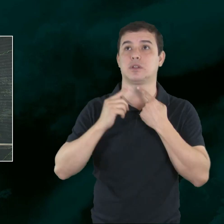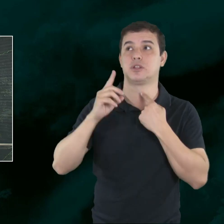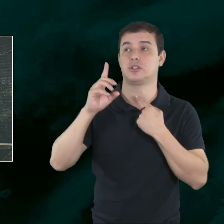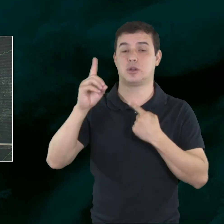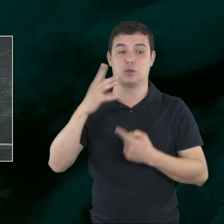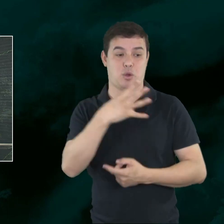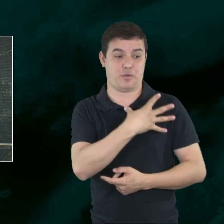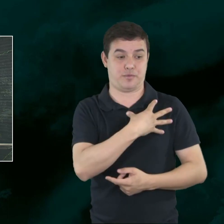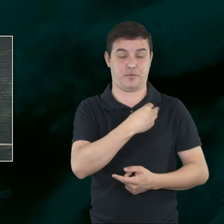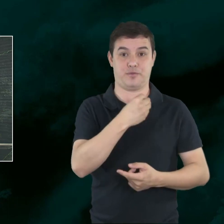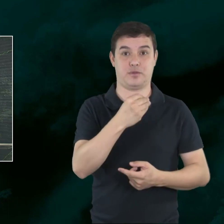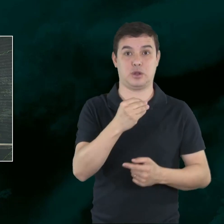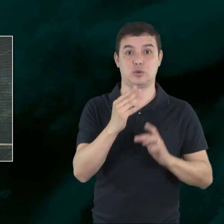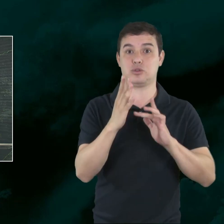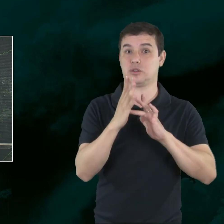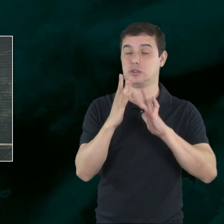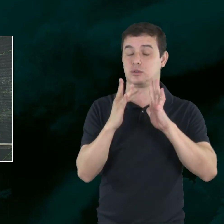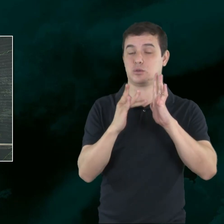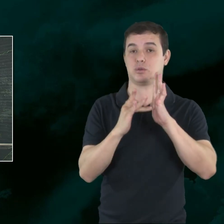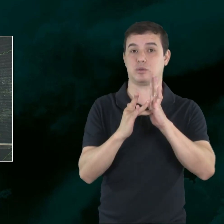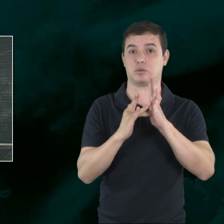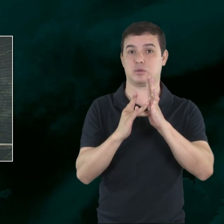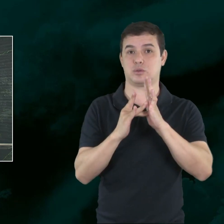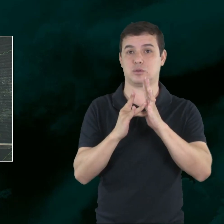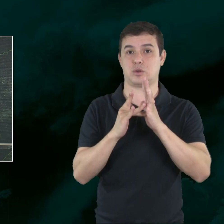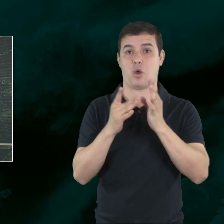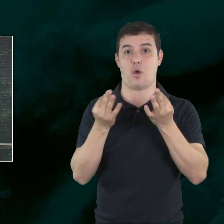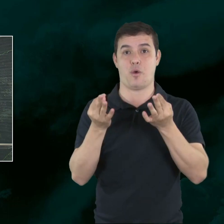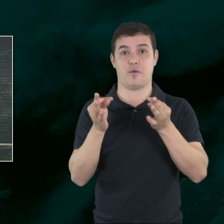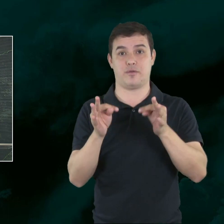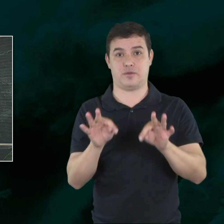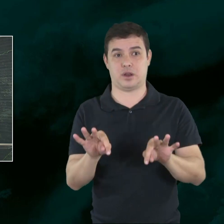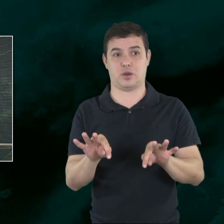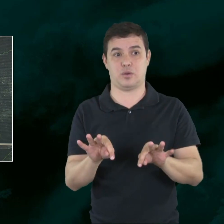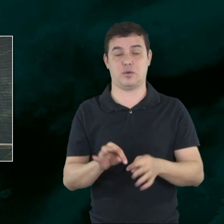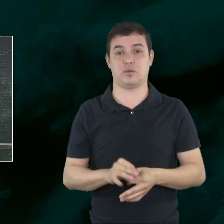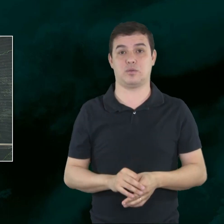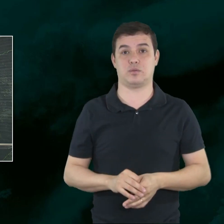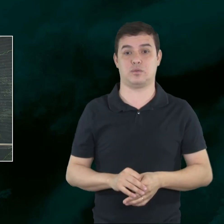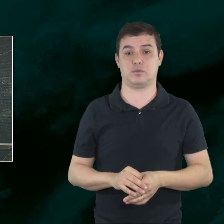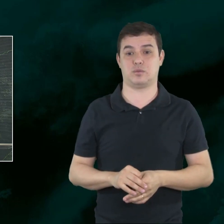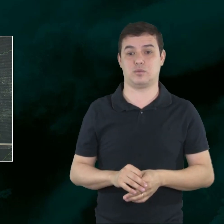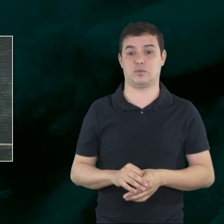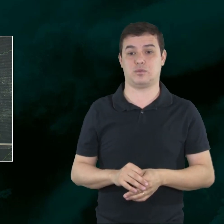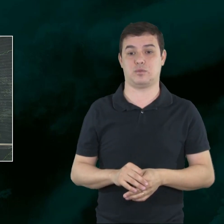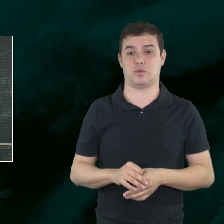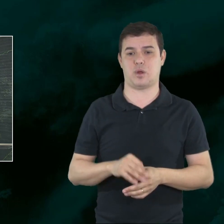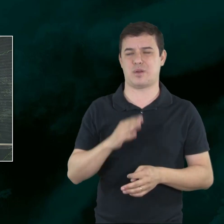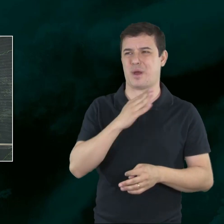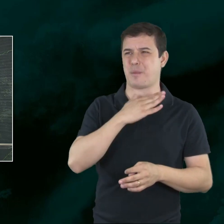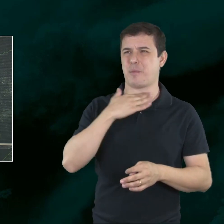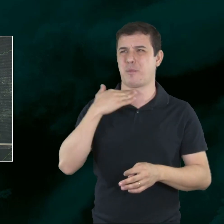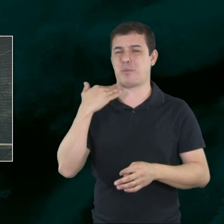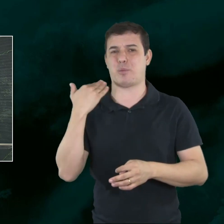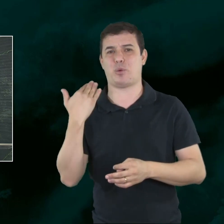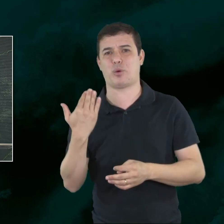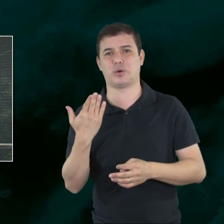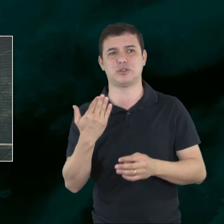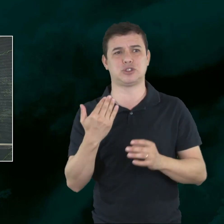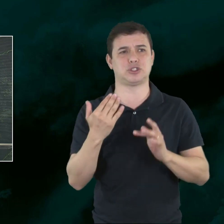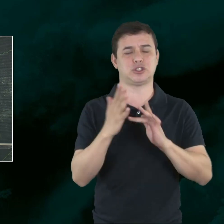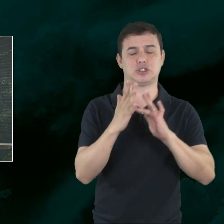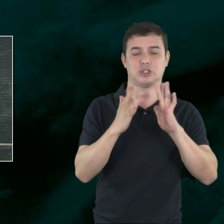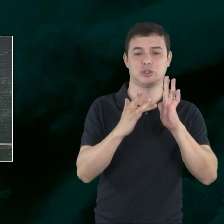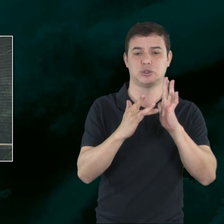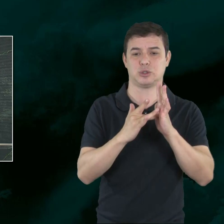seu Filho, no final, depois de vencer tudo, da sua morte vicária, sua morte redentora, ele o